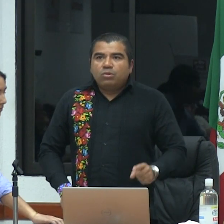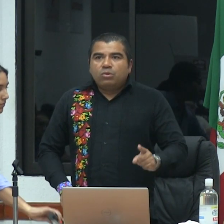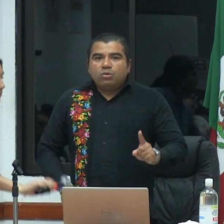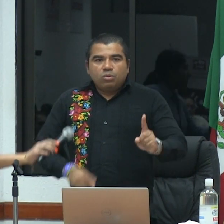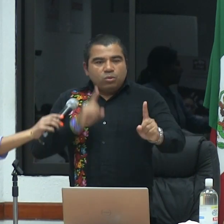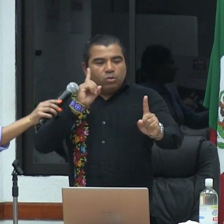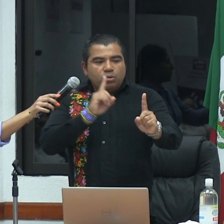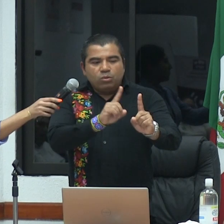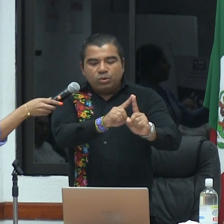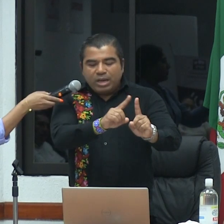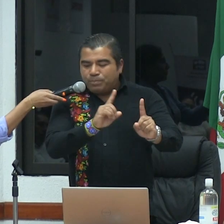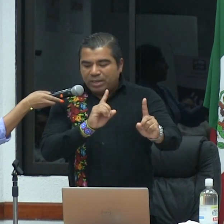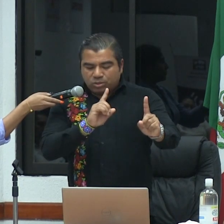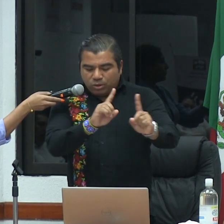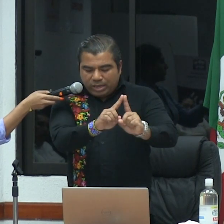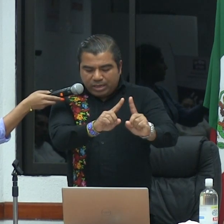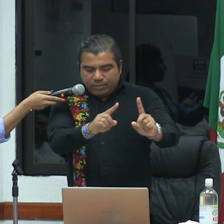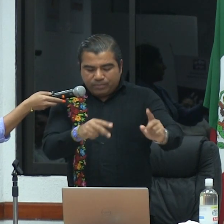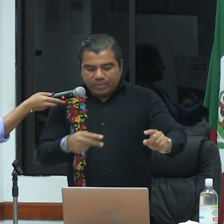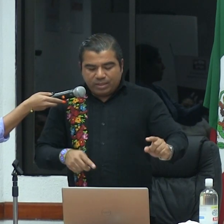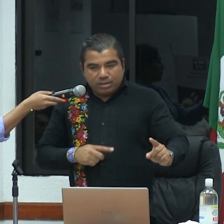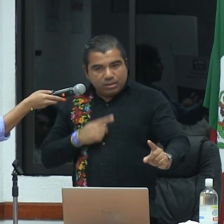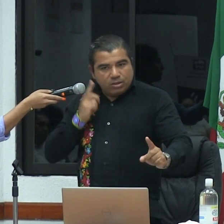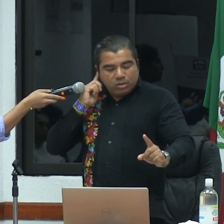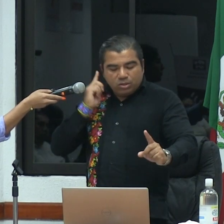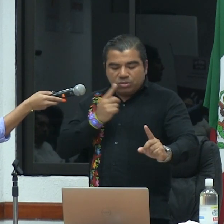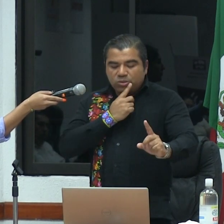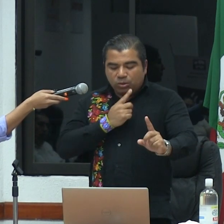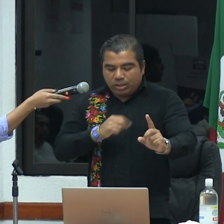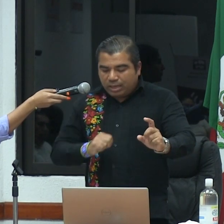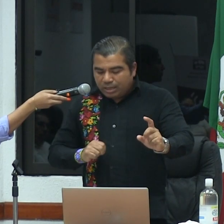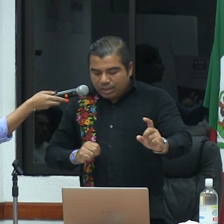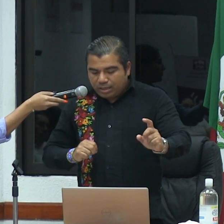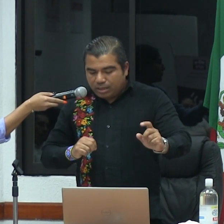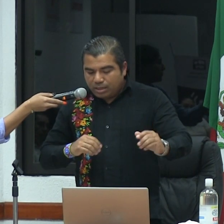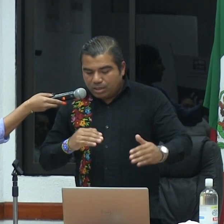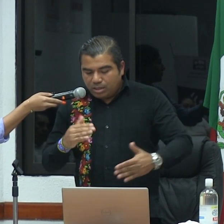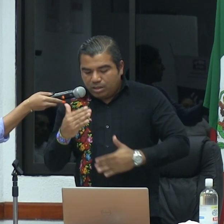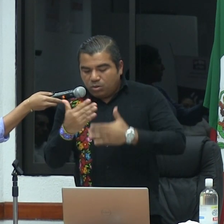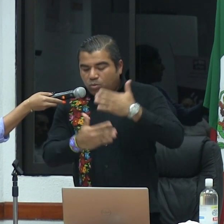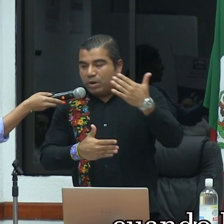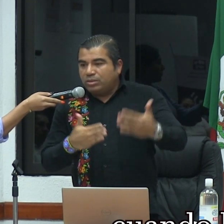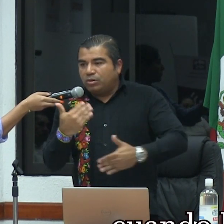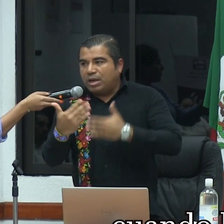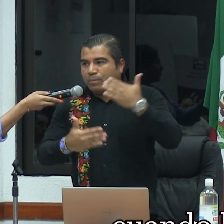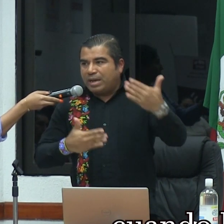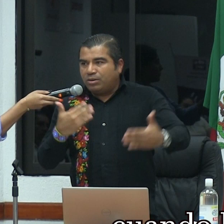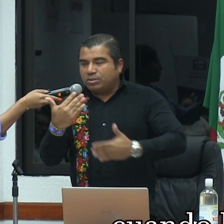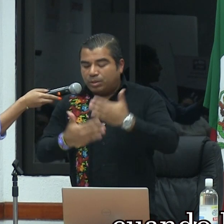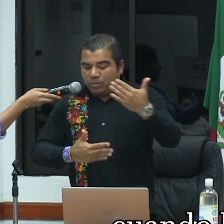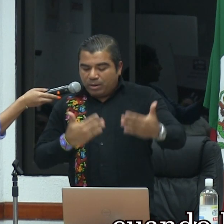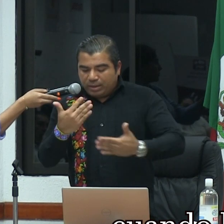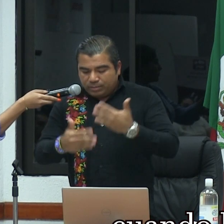Una persona sorda, cuando las manos se mueven,